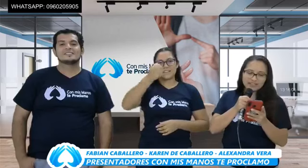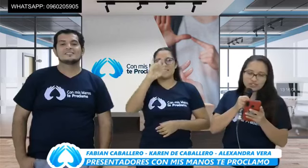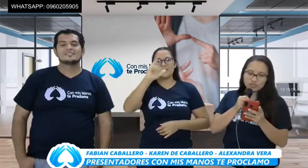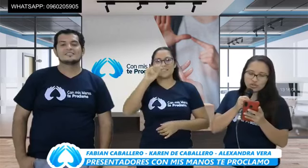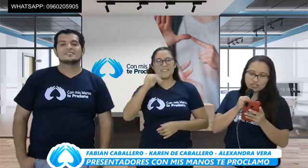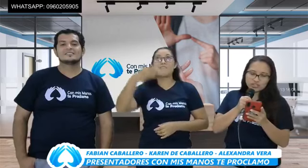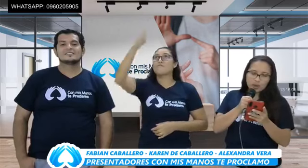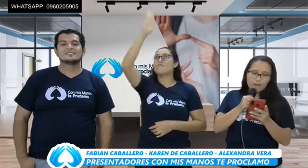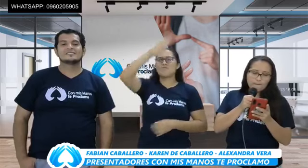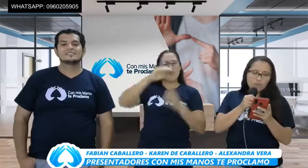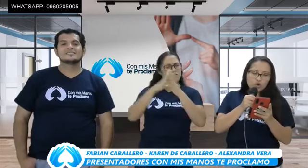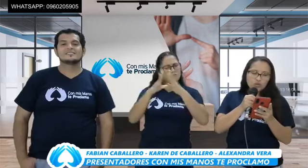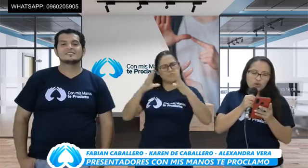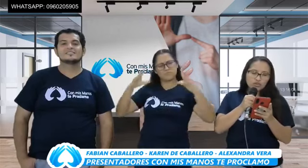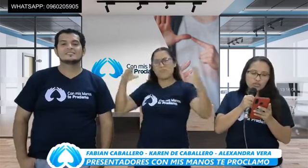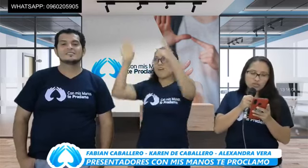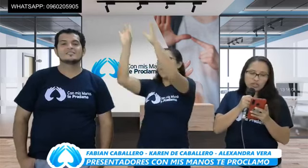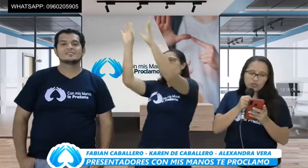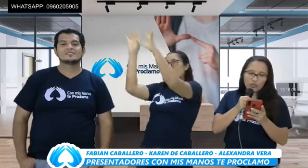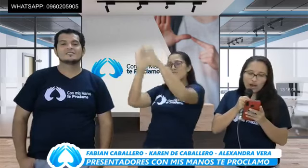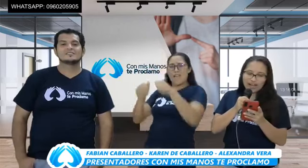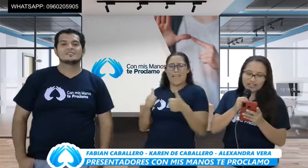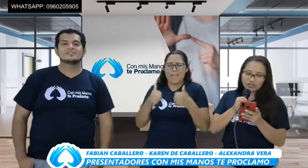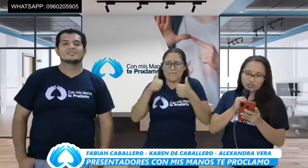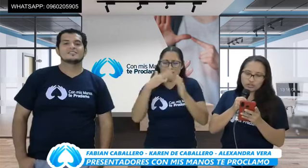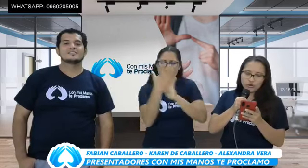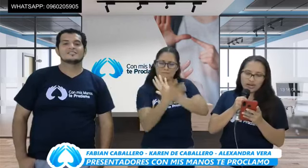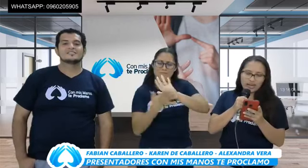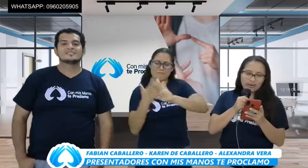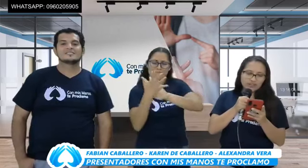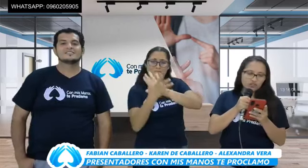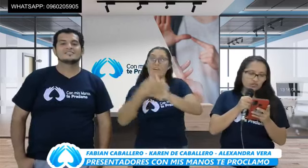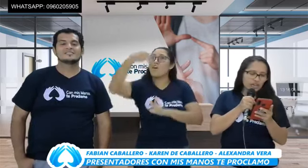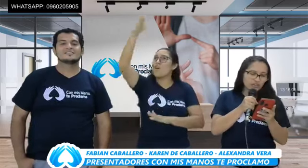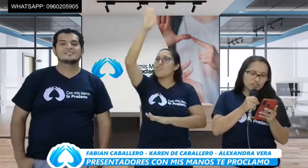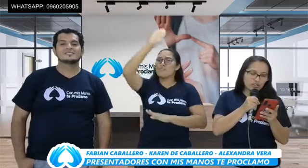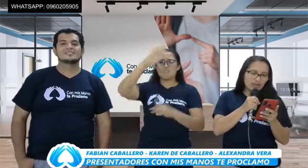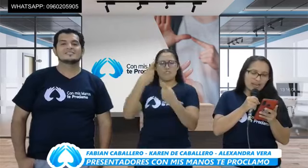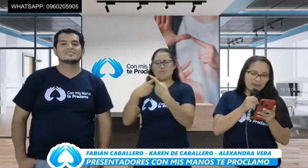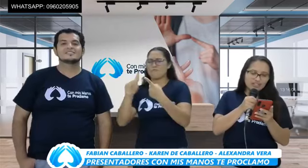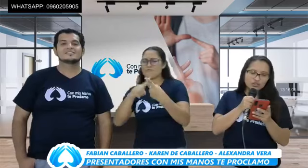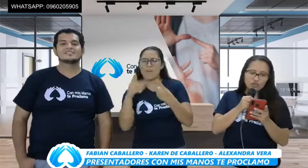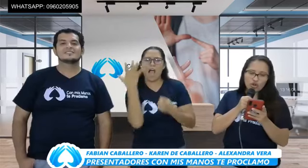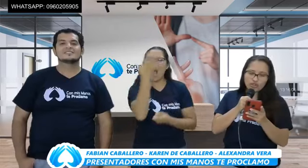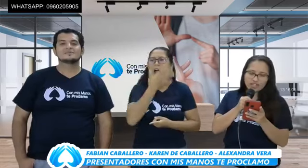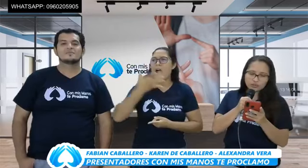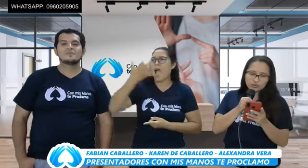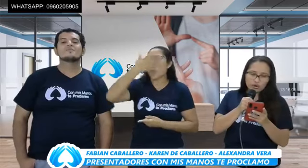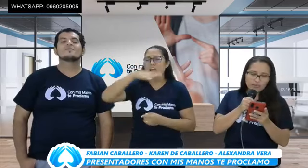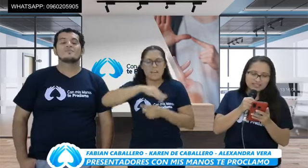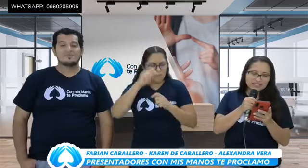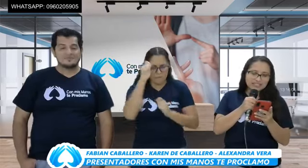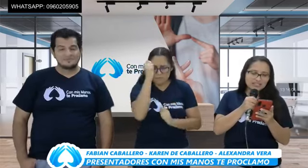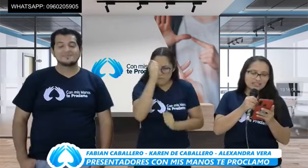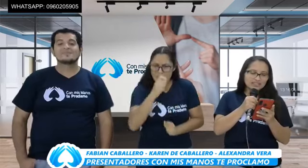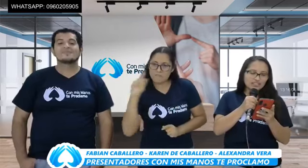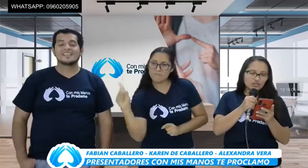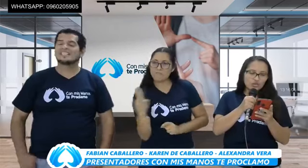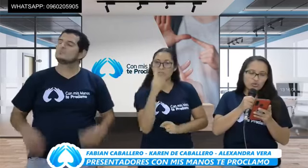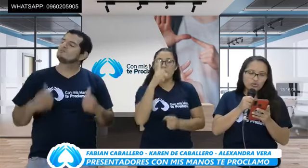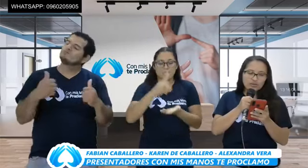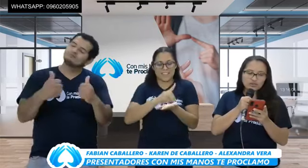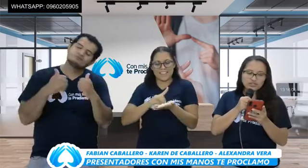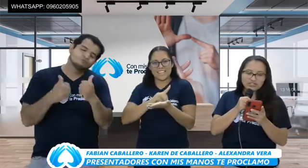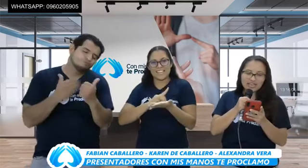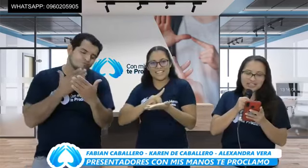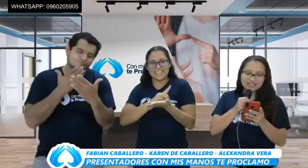de bendiciones. Muy bonito lenguaje. Dios lo alaba a Dios se lo alaba de todas formas. Desde el